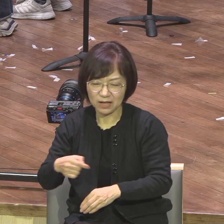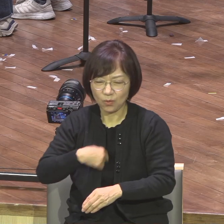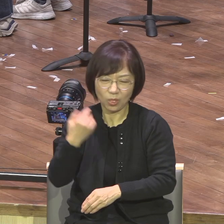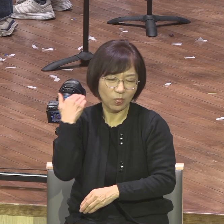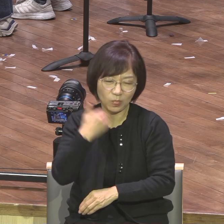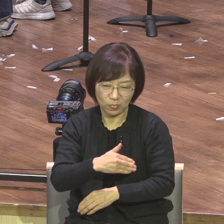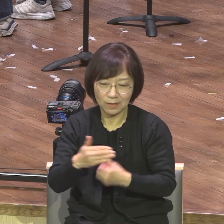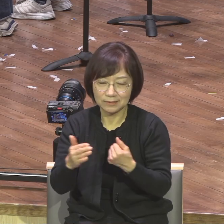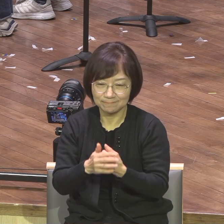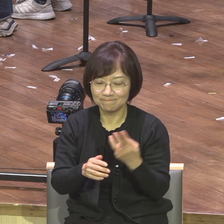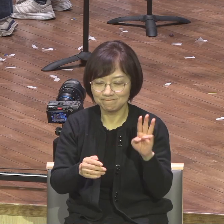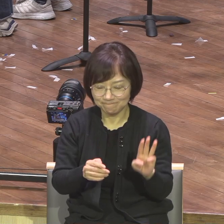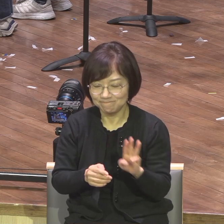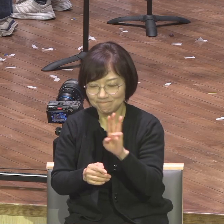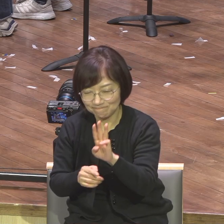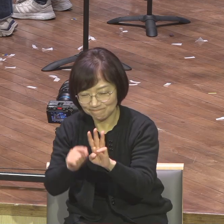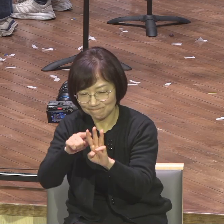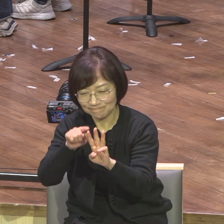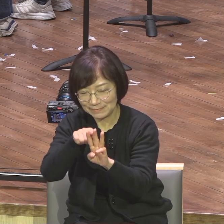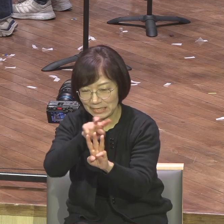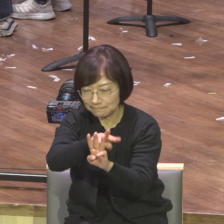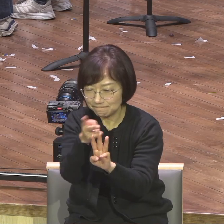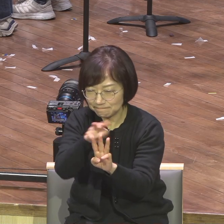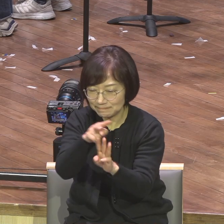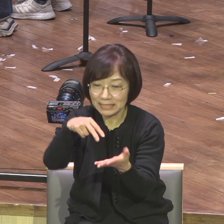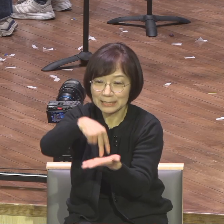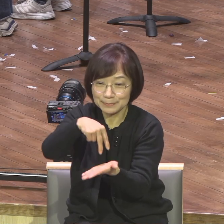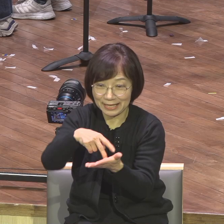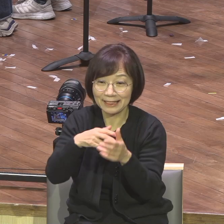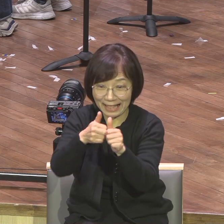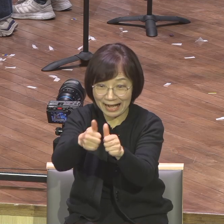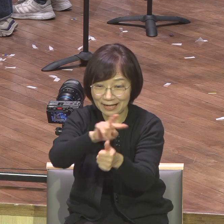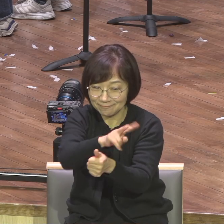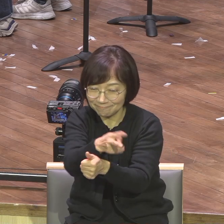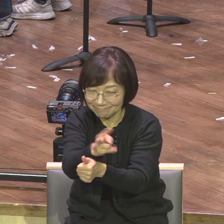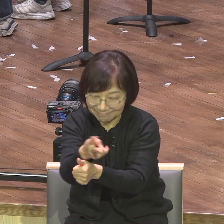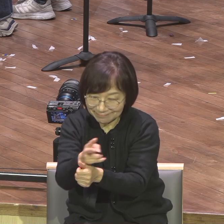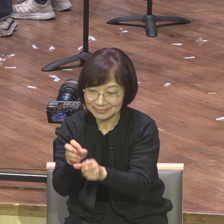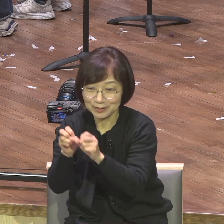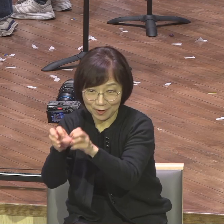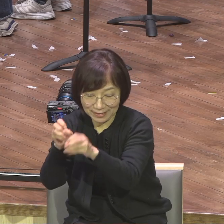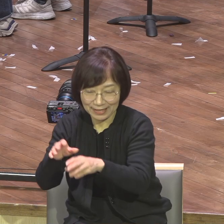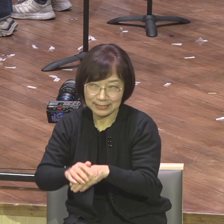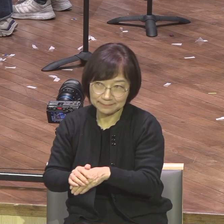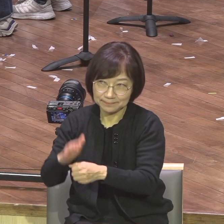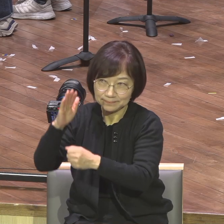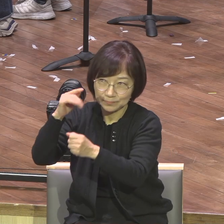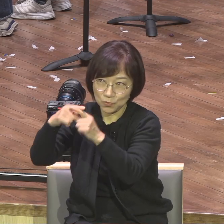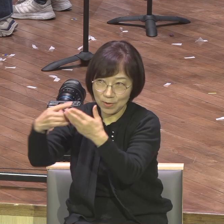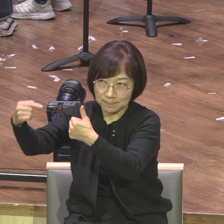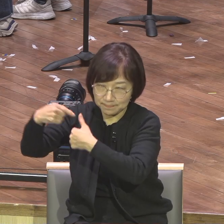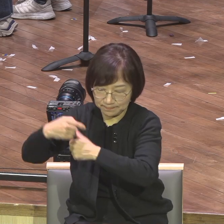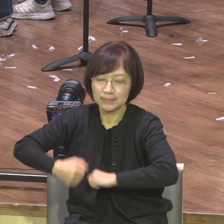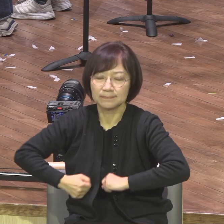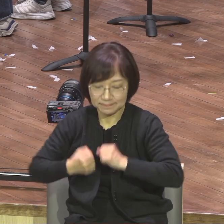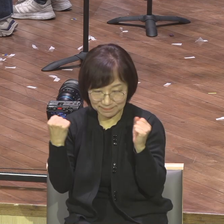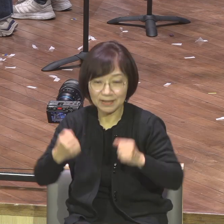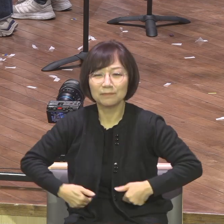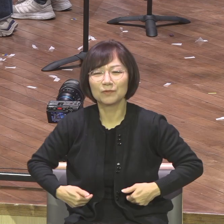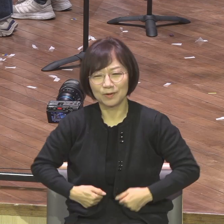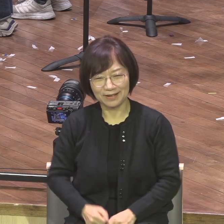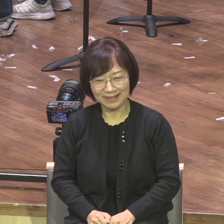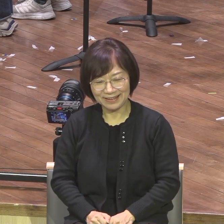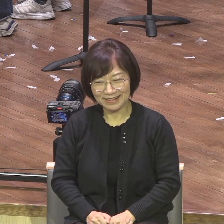내가 순종해야지. 아멘. 그래서 여러분이 하나님의 소원인 하나님의